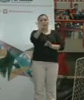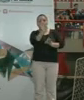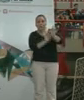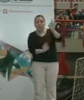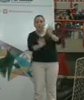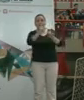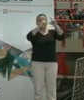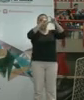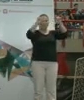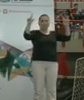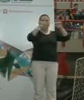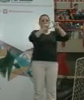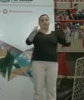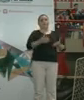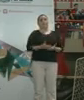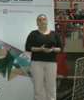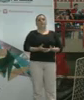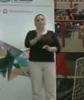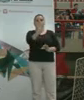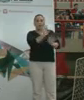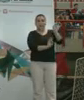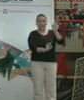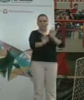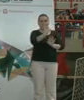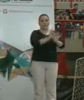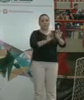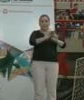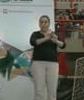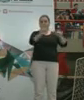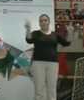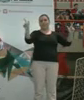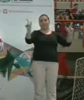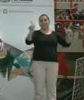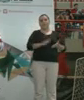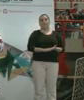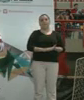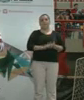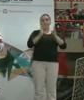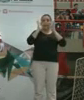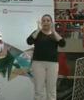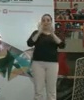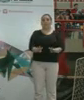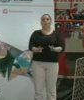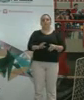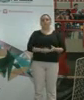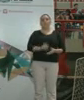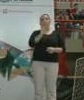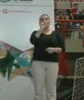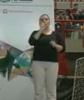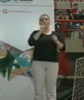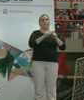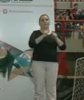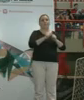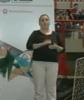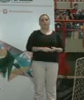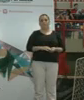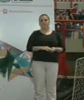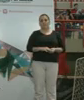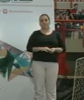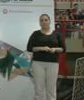a equação. Então nós vamos montar a equação de uma forma diferente. Presta bem atenção no que é que a gente vai fazer.